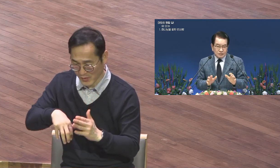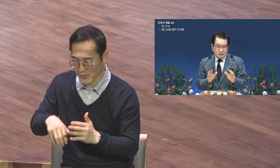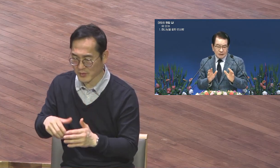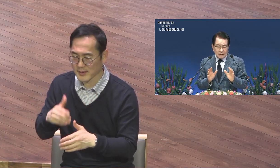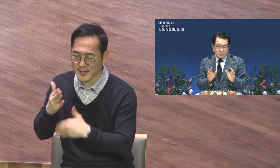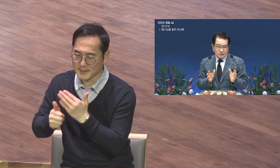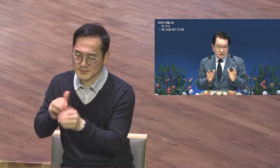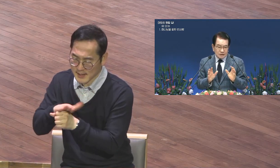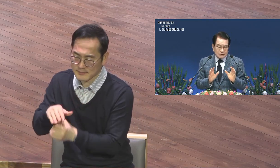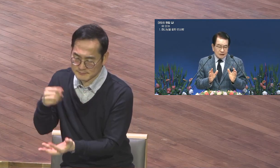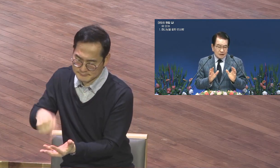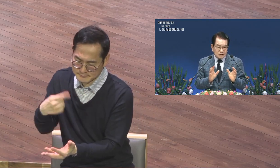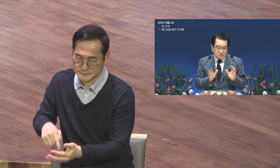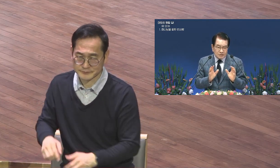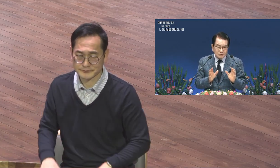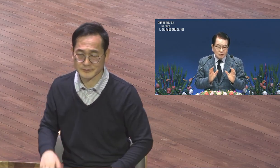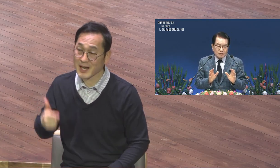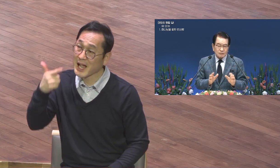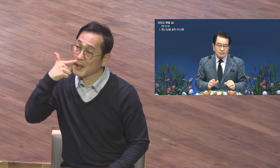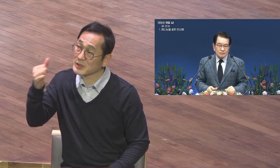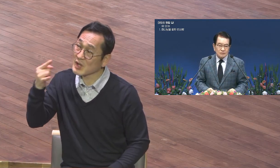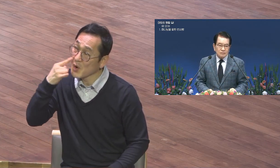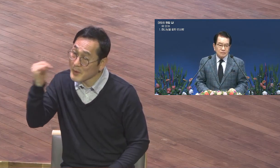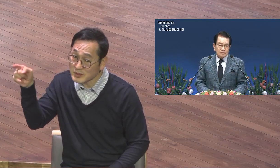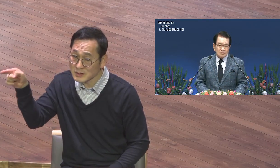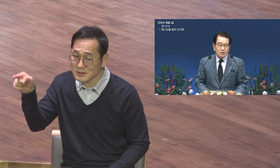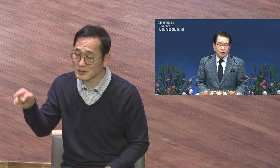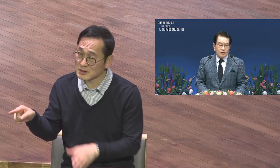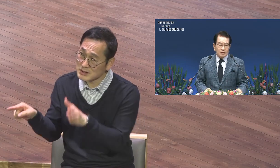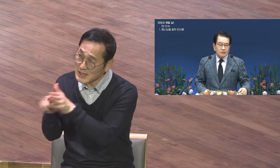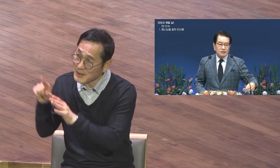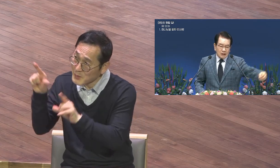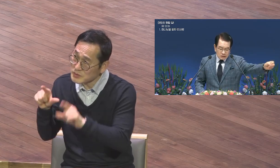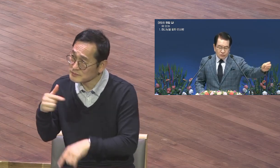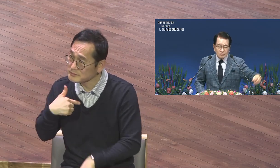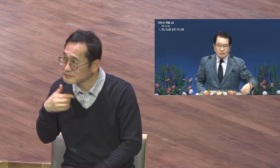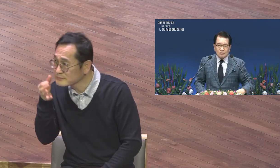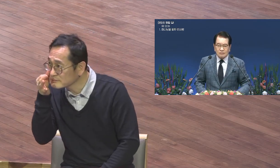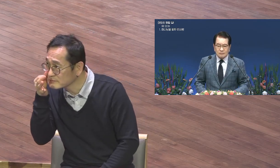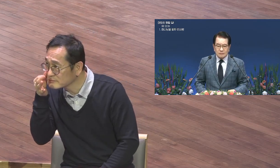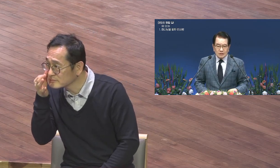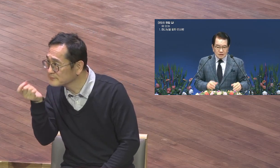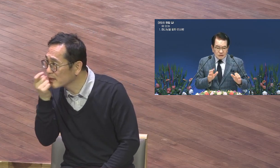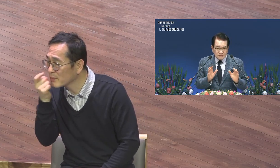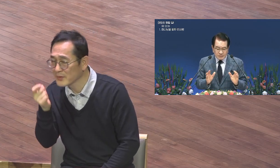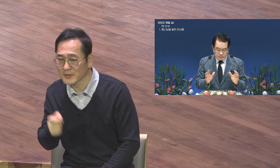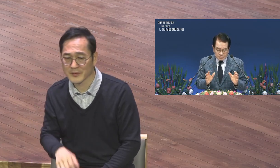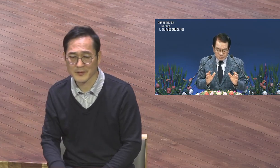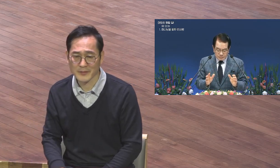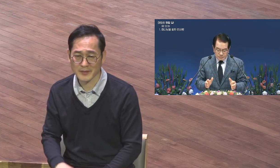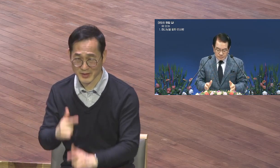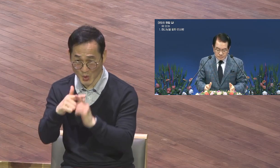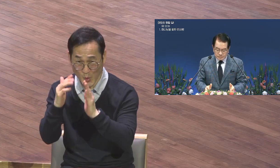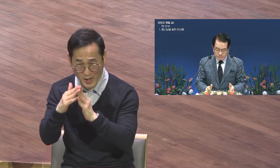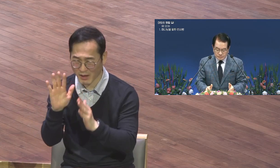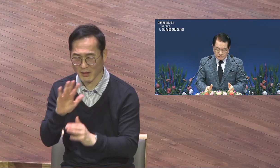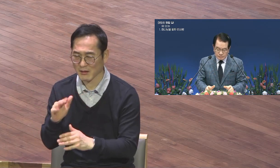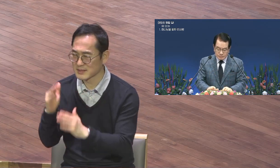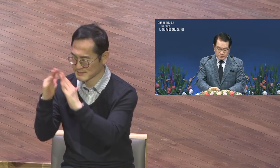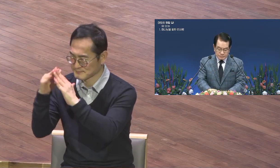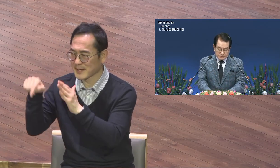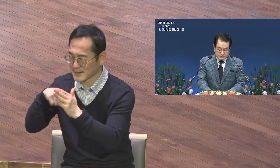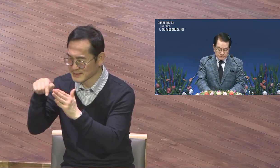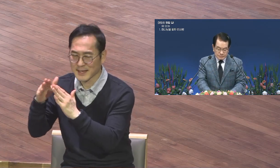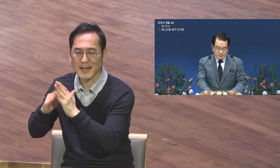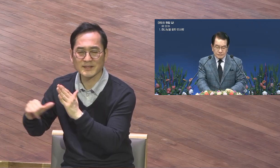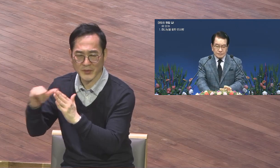우리는 어머니 아버지의 그 신앙을 집에서 보고 뭐 교회 하면 그냥 갔다 오는 거고 집에서.